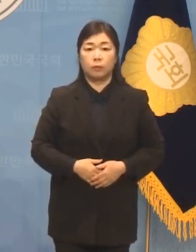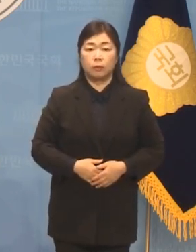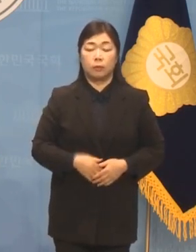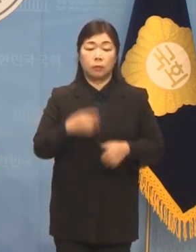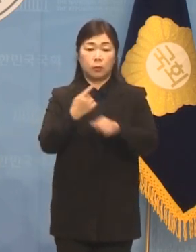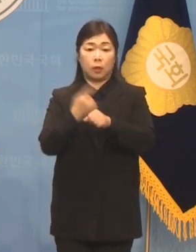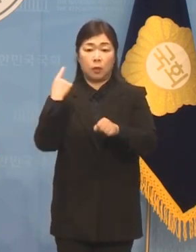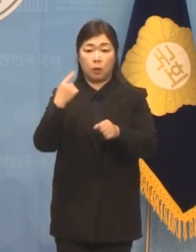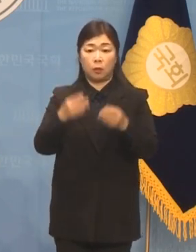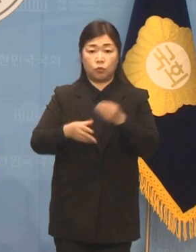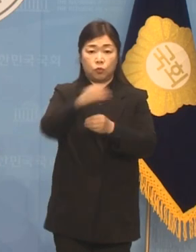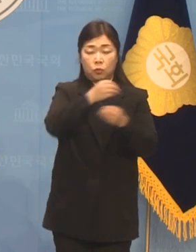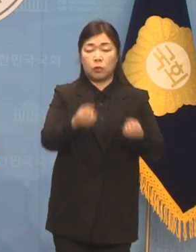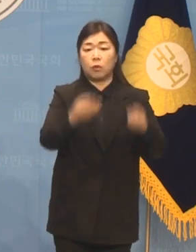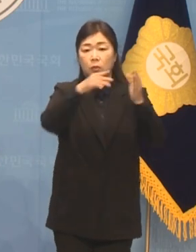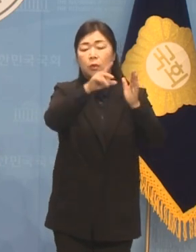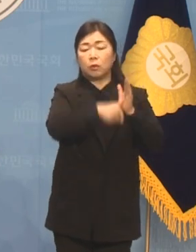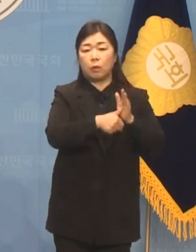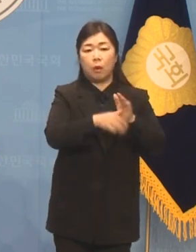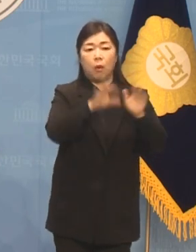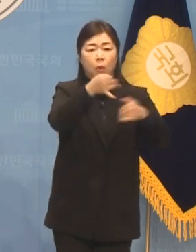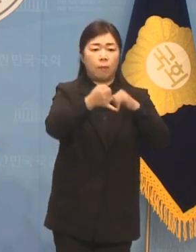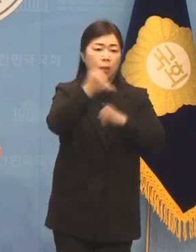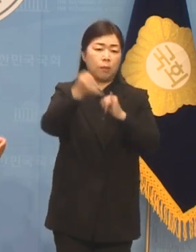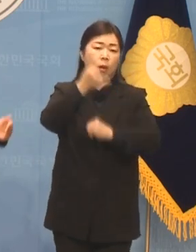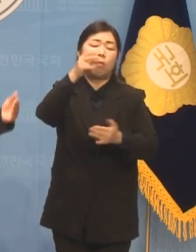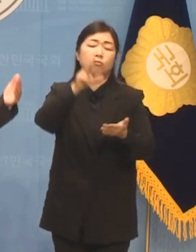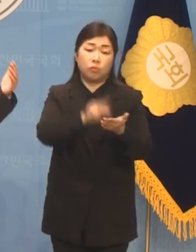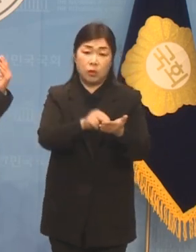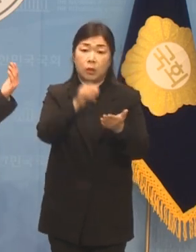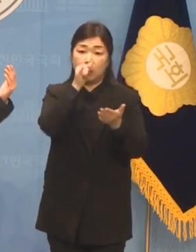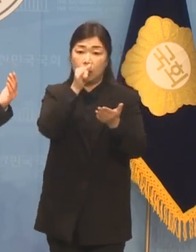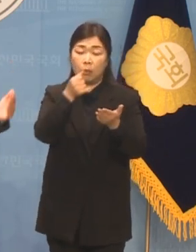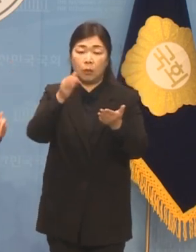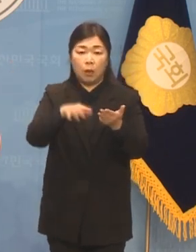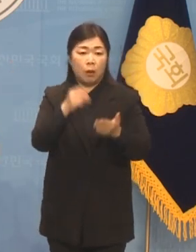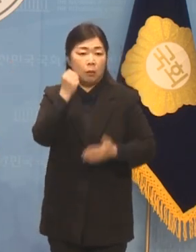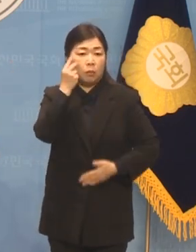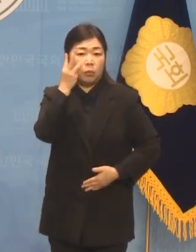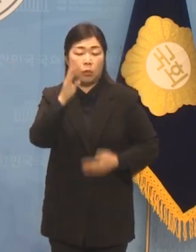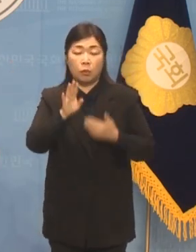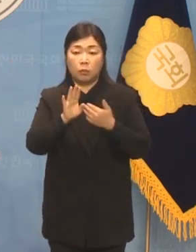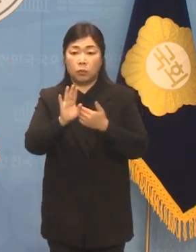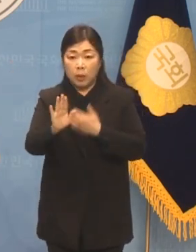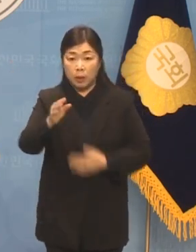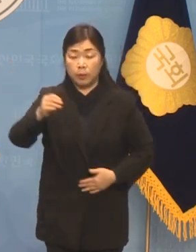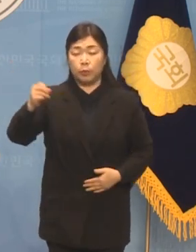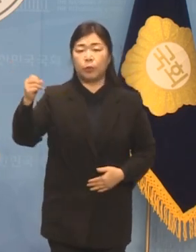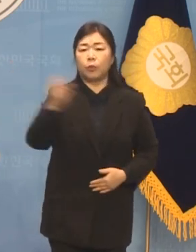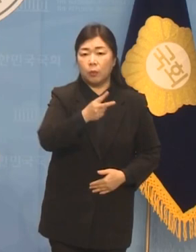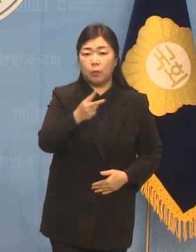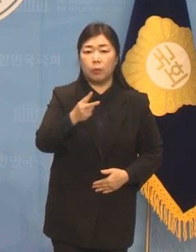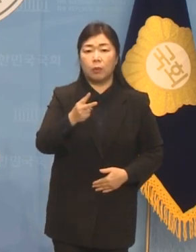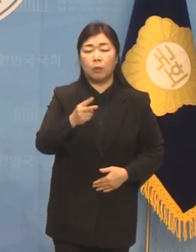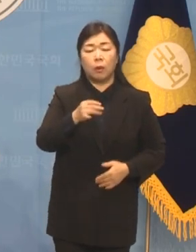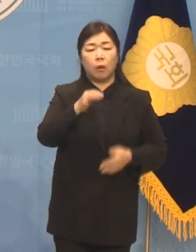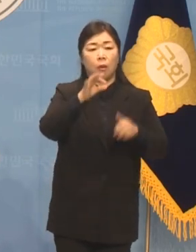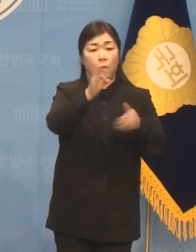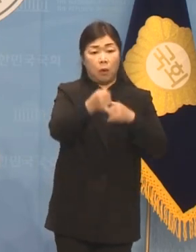추석에도 체불임금이 문제가 됐습니다만 벌써 그러고 나서도 또 몇 개월이 지난 이후에 체불임금은